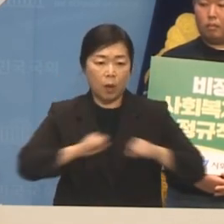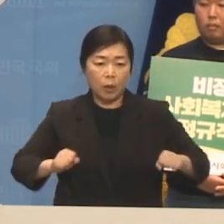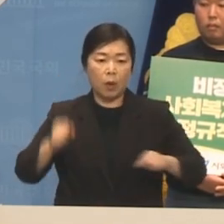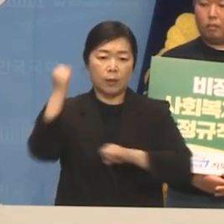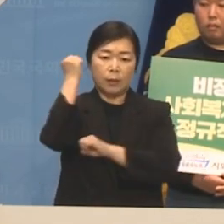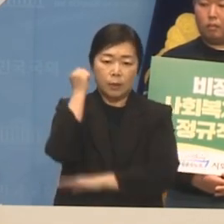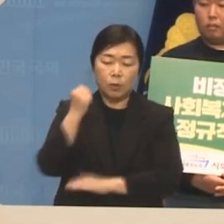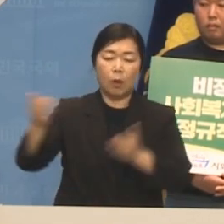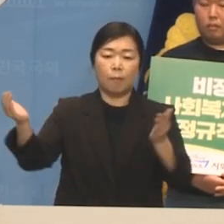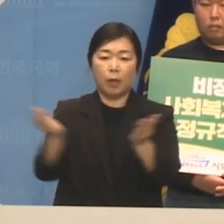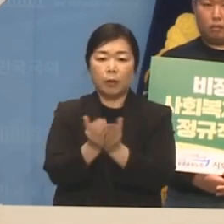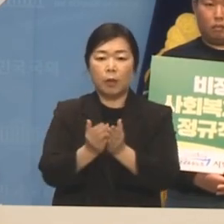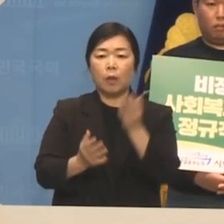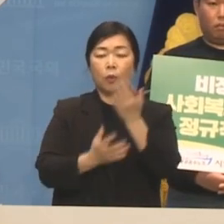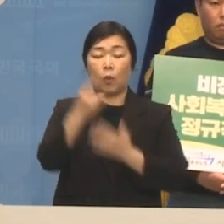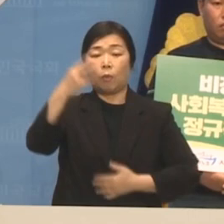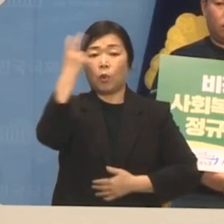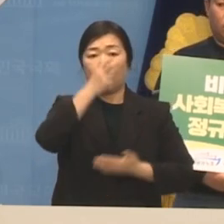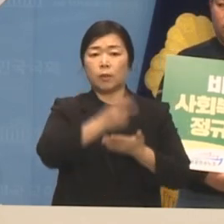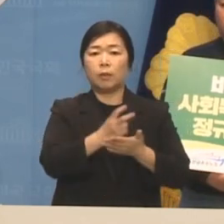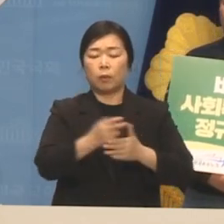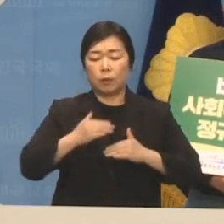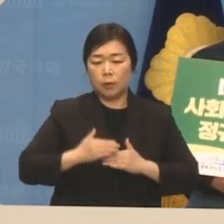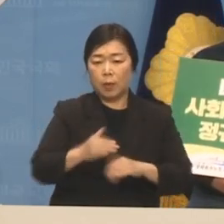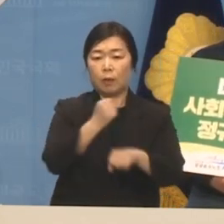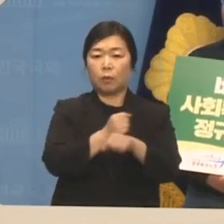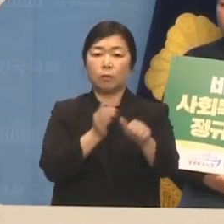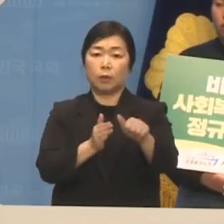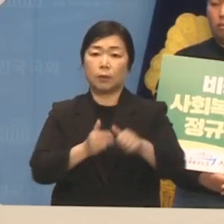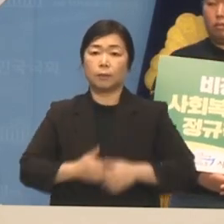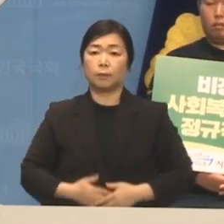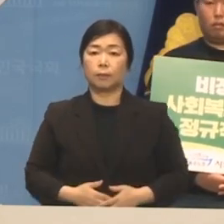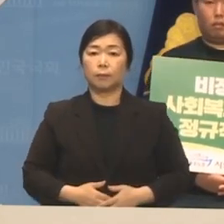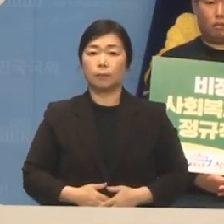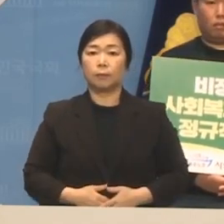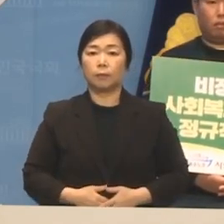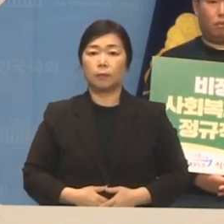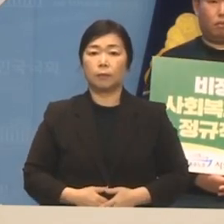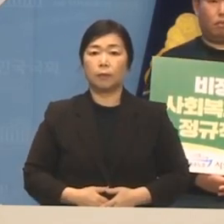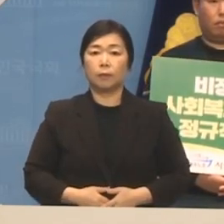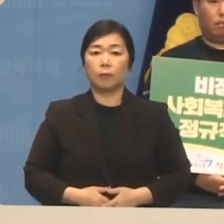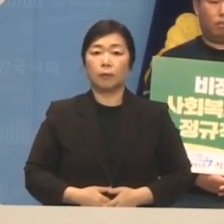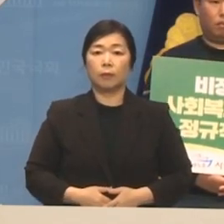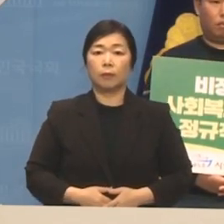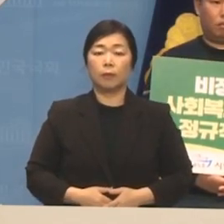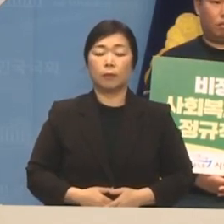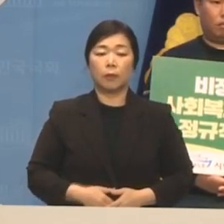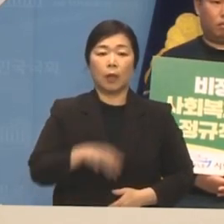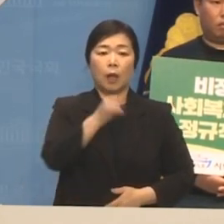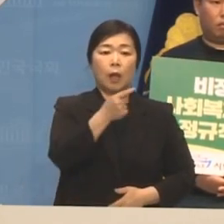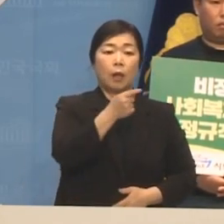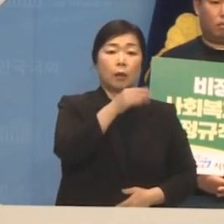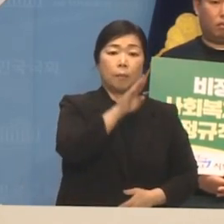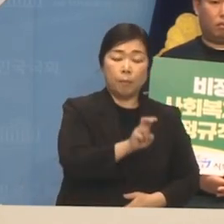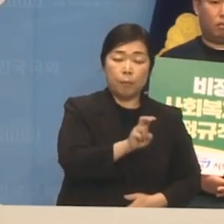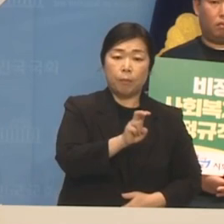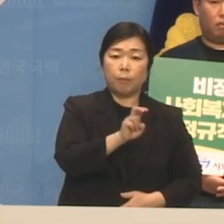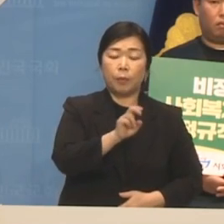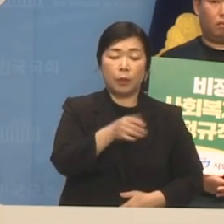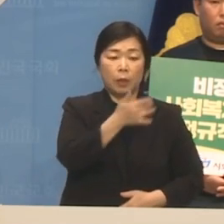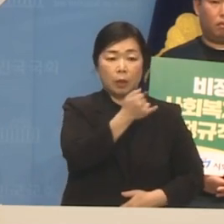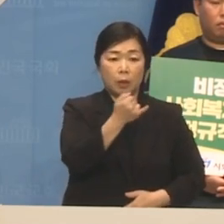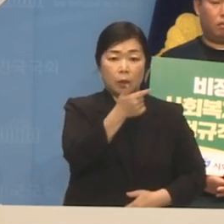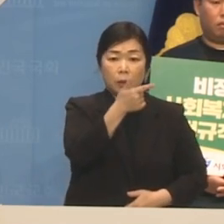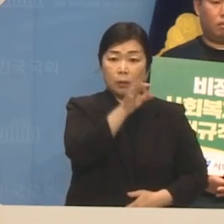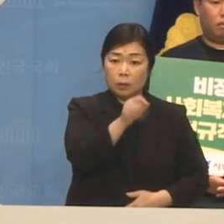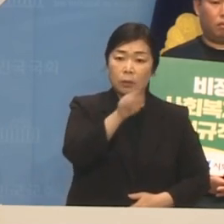지자체에 맞는 통합 돌봄 제도화를 추진할 것을 요구합니다. 그래서 읍면동까지 통합돌봄